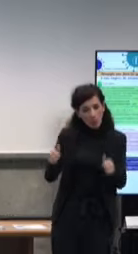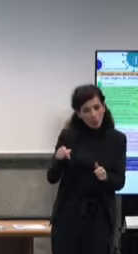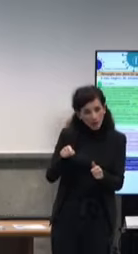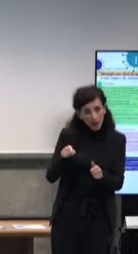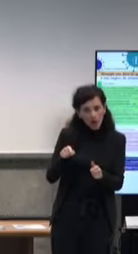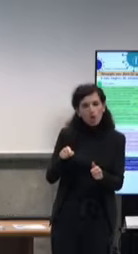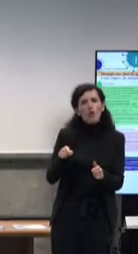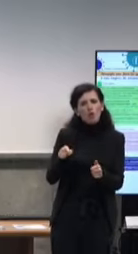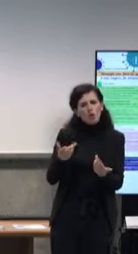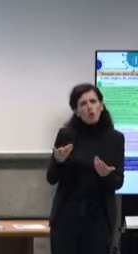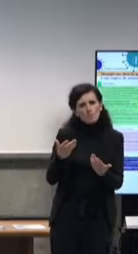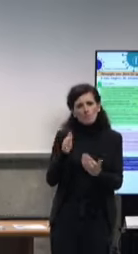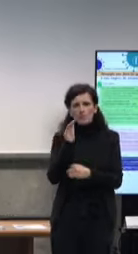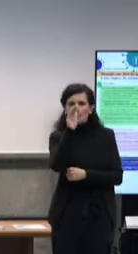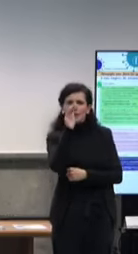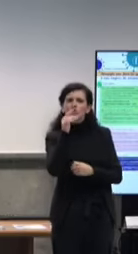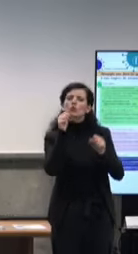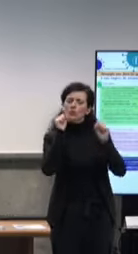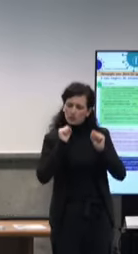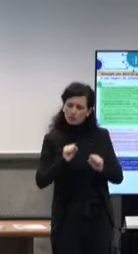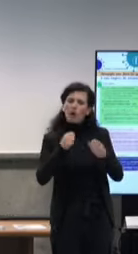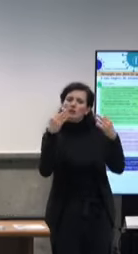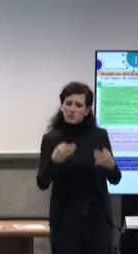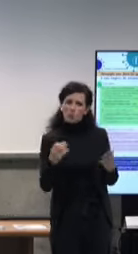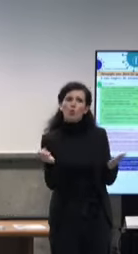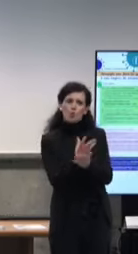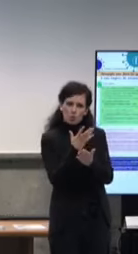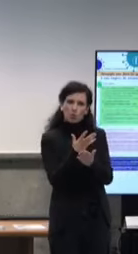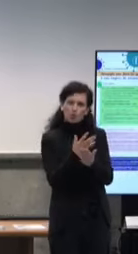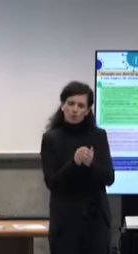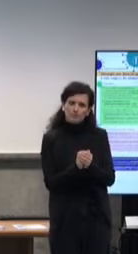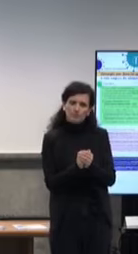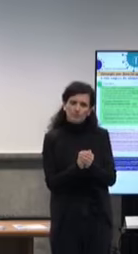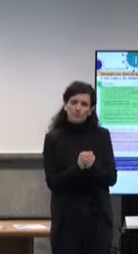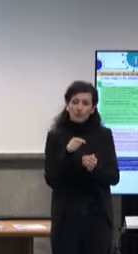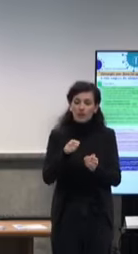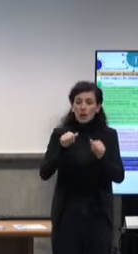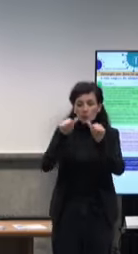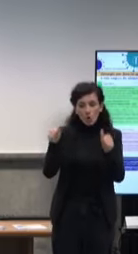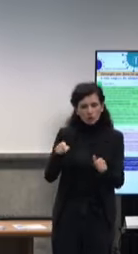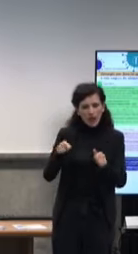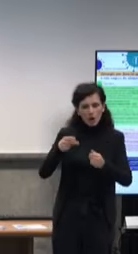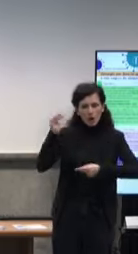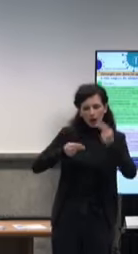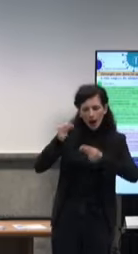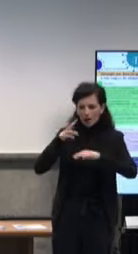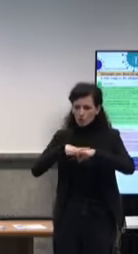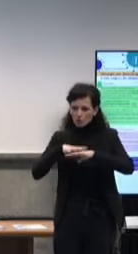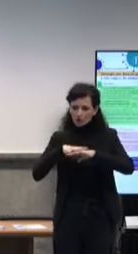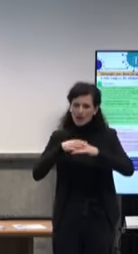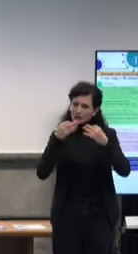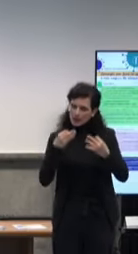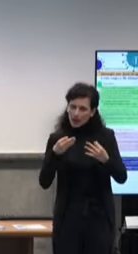molto verosimilmente si verificheranno dopo di che noi interagiamo con tutti questi modellisti però ecco credo io